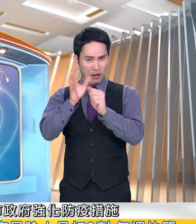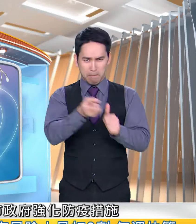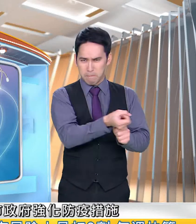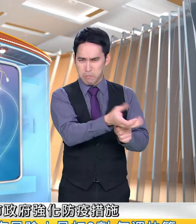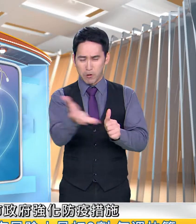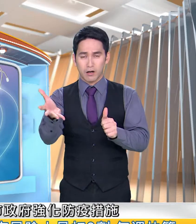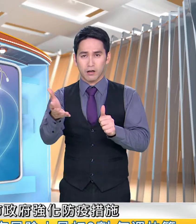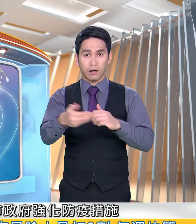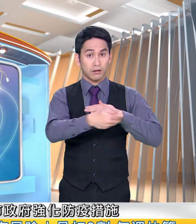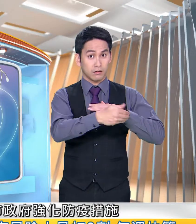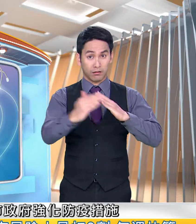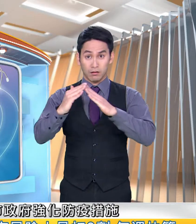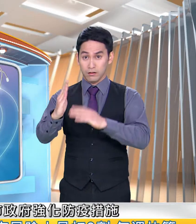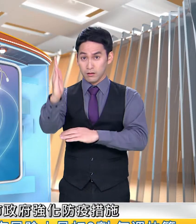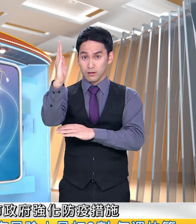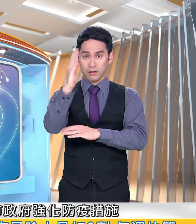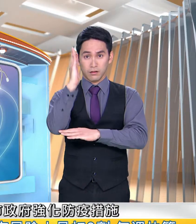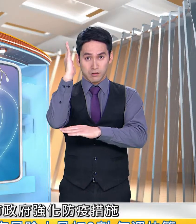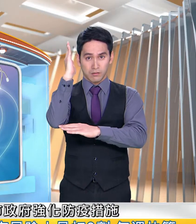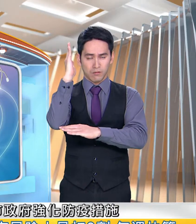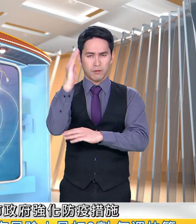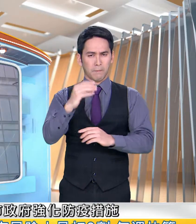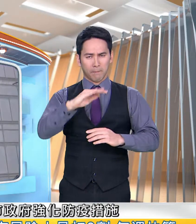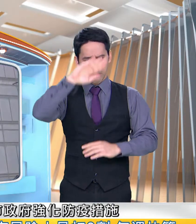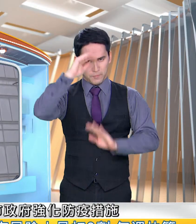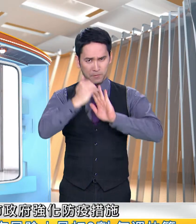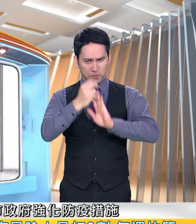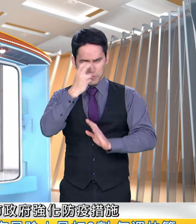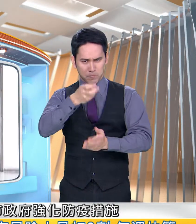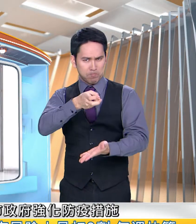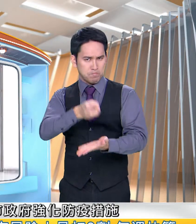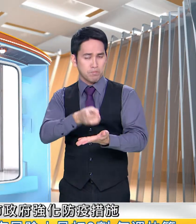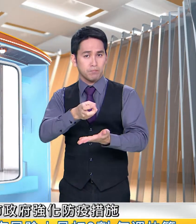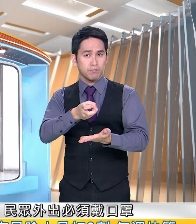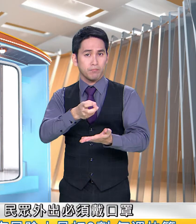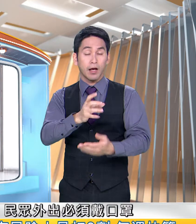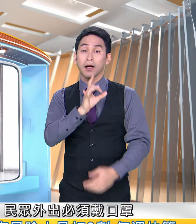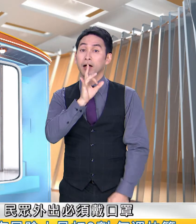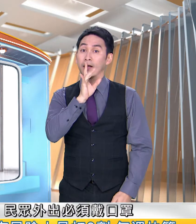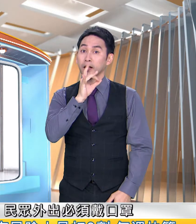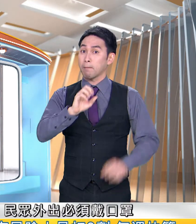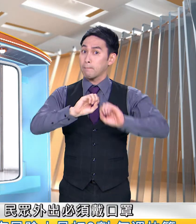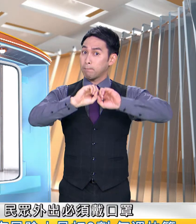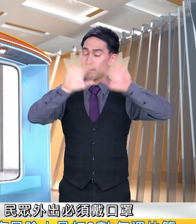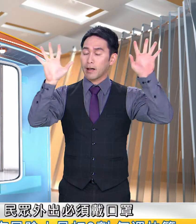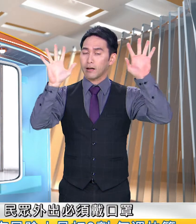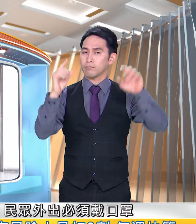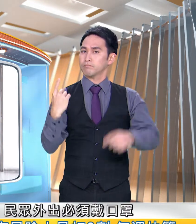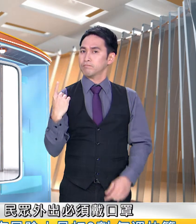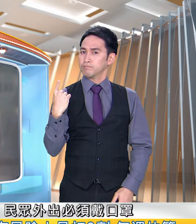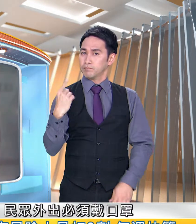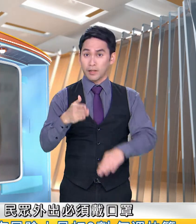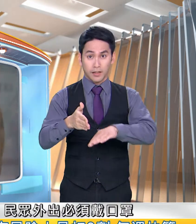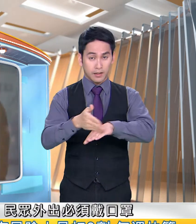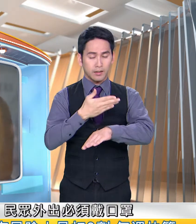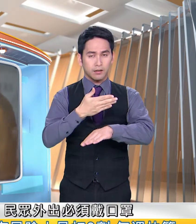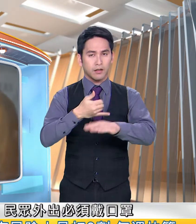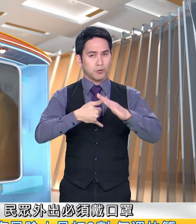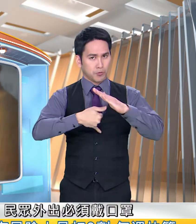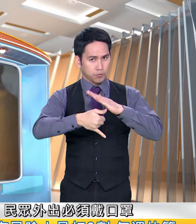面对疫情，各县市政府强化防疫措施。台中从昨天开始，民众